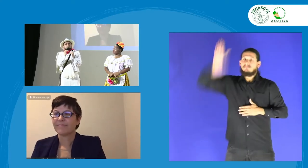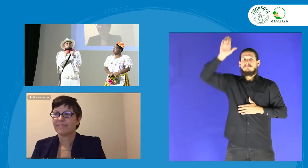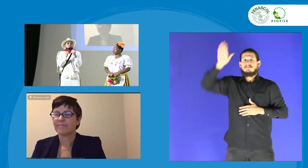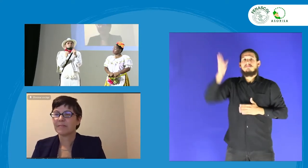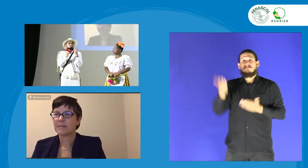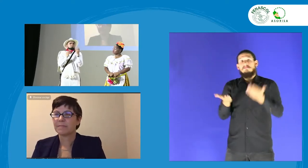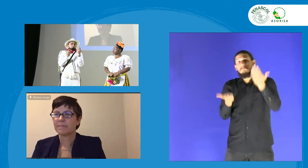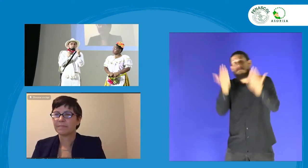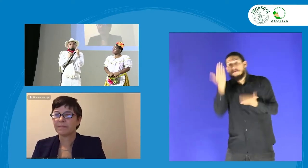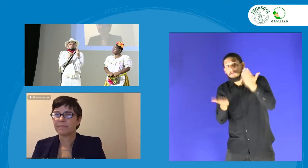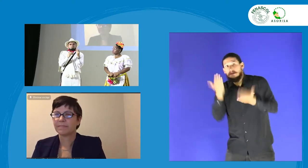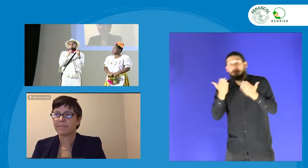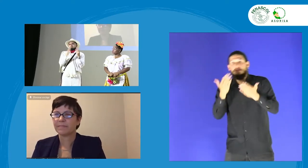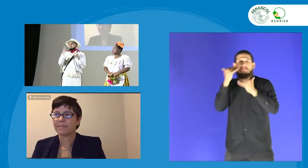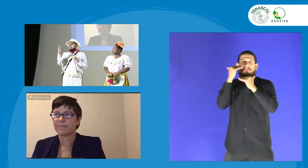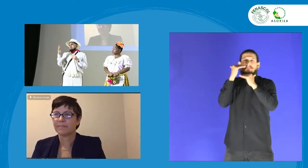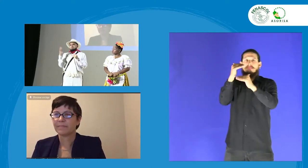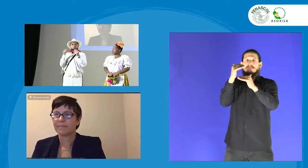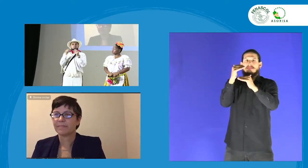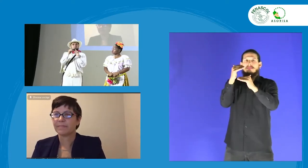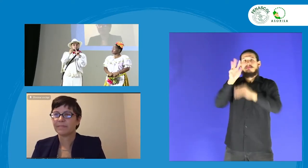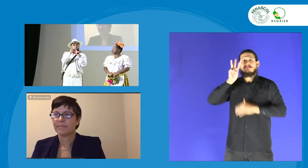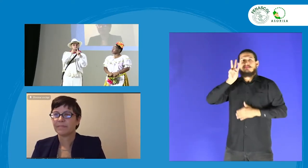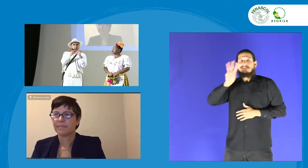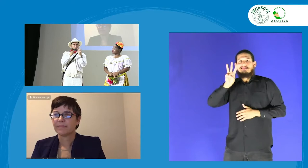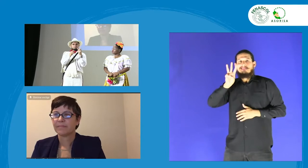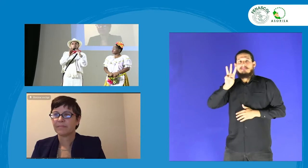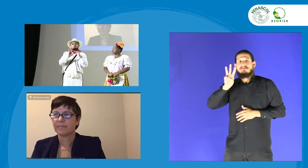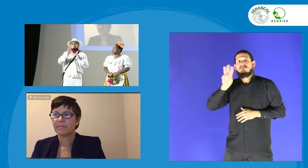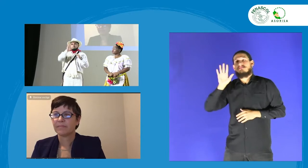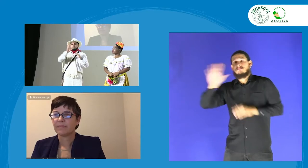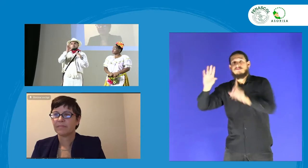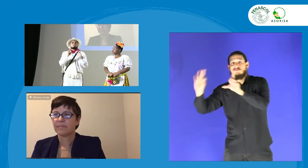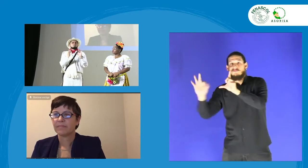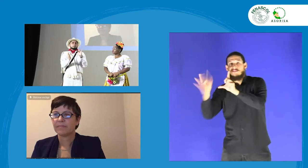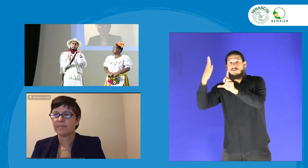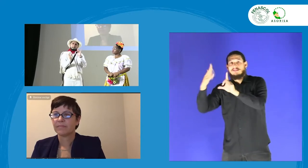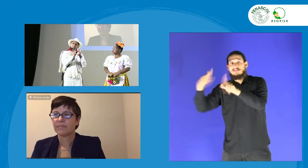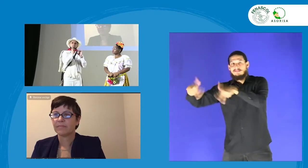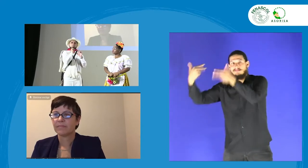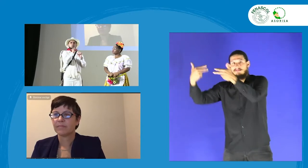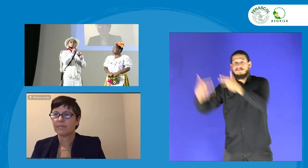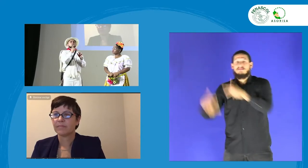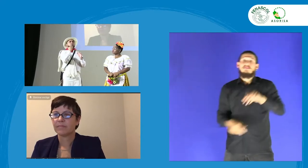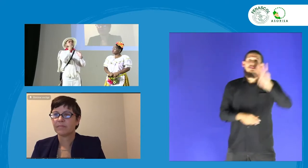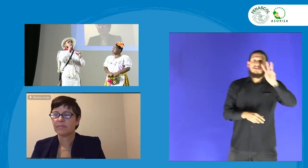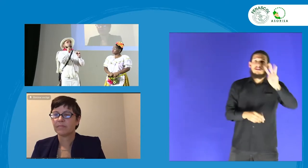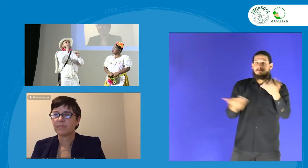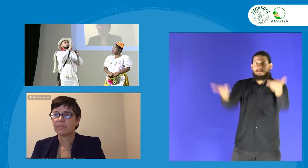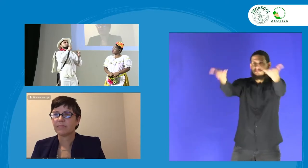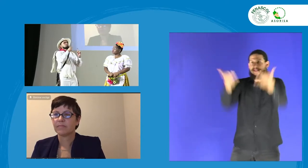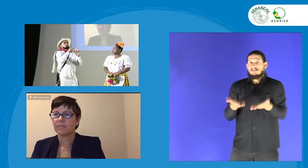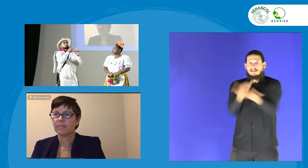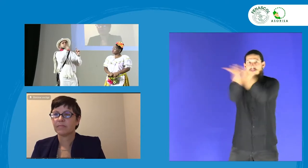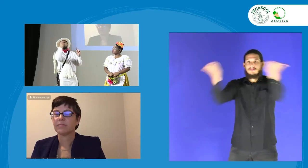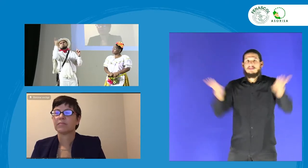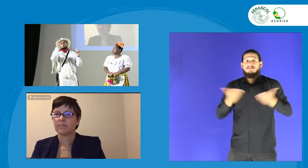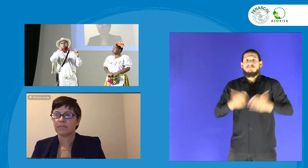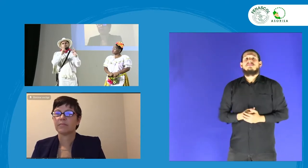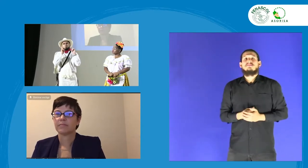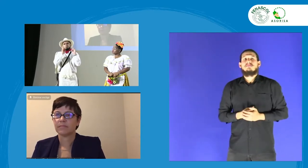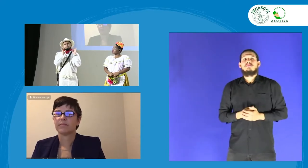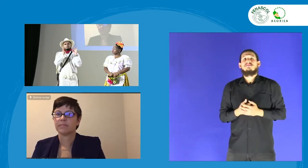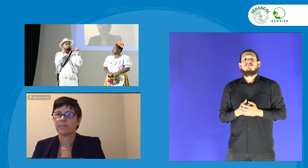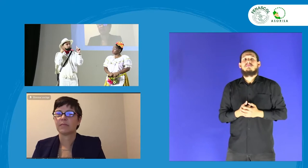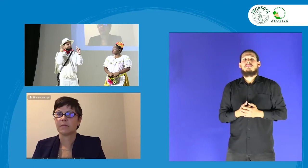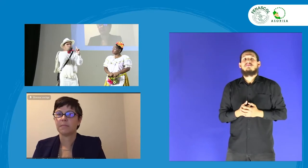alguna pregunta, pueden levantar su mano de manera virtual. En Zoom vamos a tener la oportunidad de que puedan preguntar 3 personas